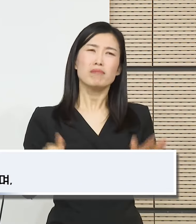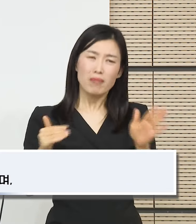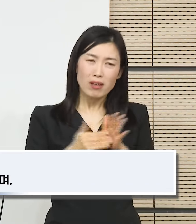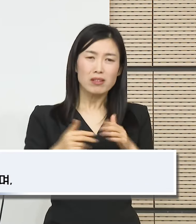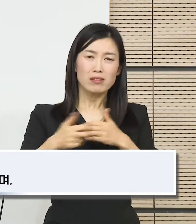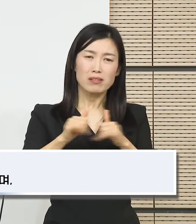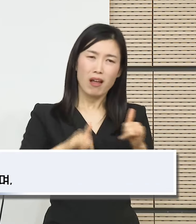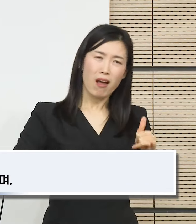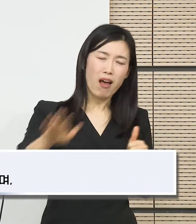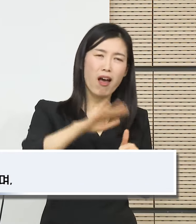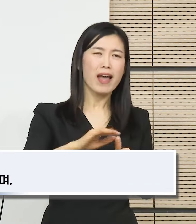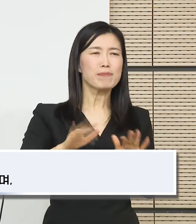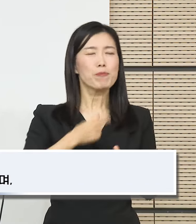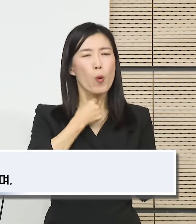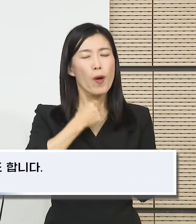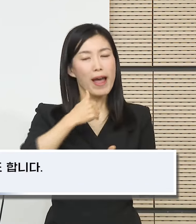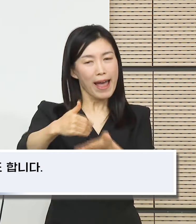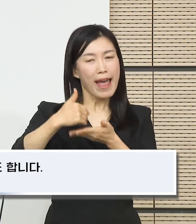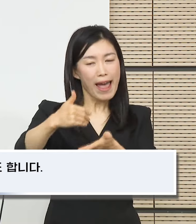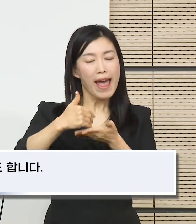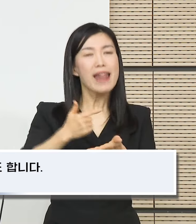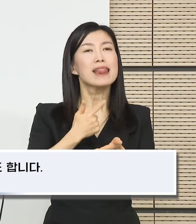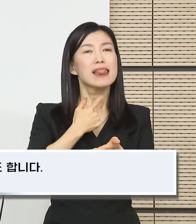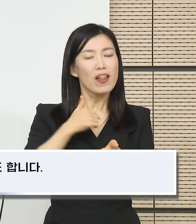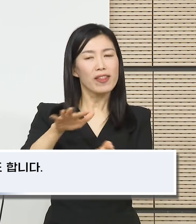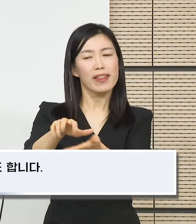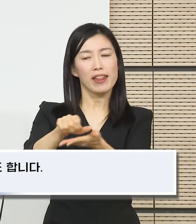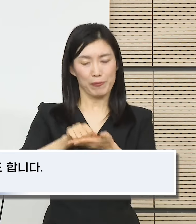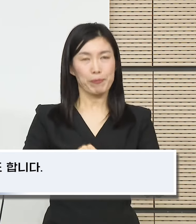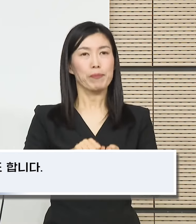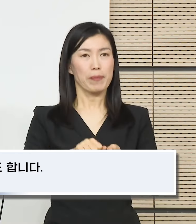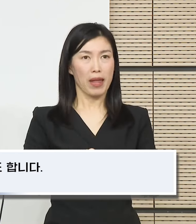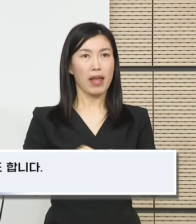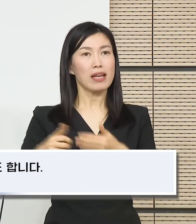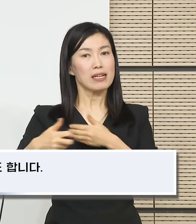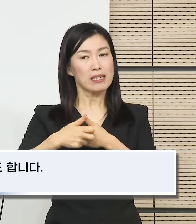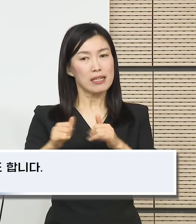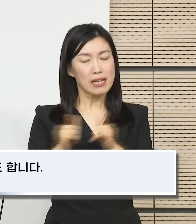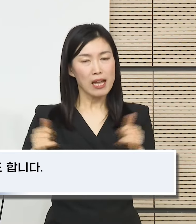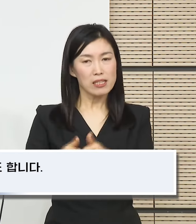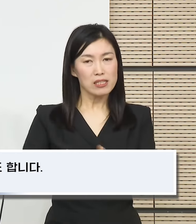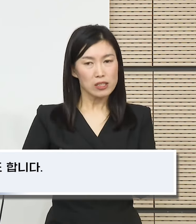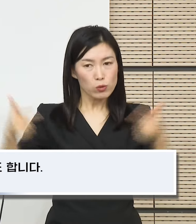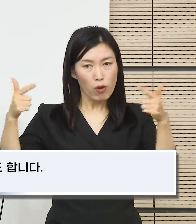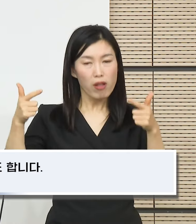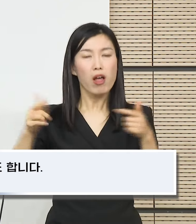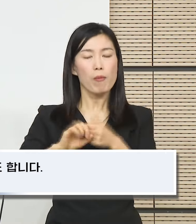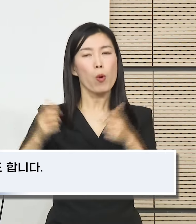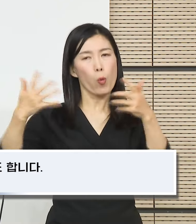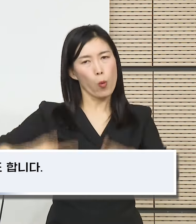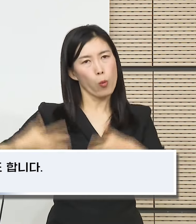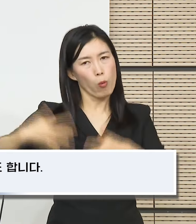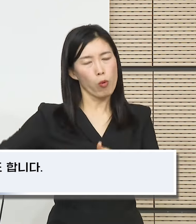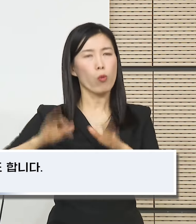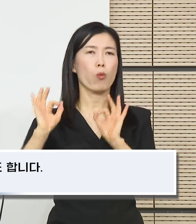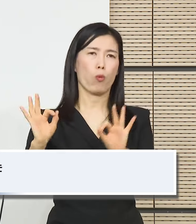제기한 의견을 반영한 것이며 의사 단체가 요구한 의사 증언의 전제 조건이기도